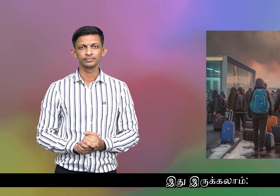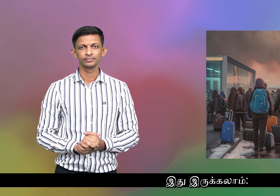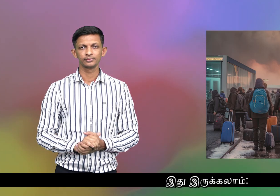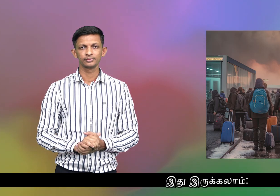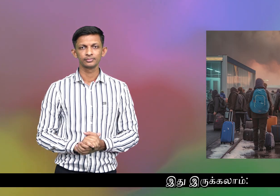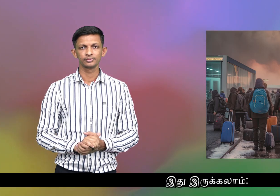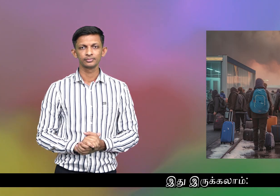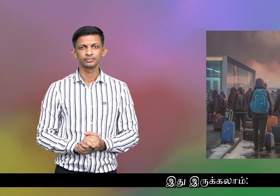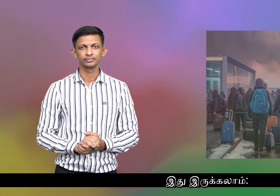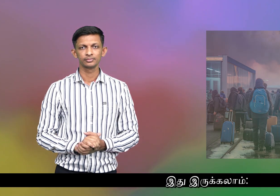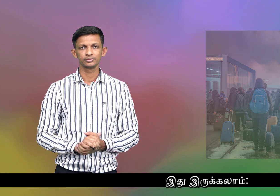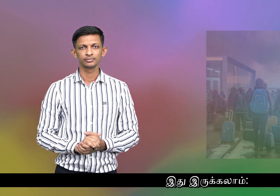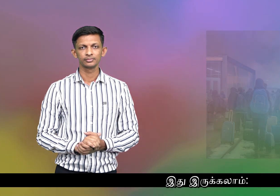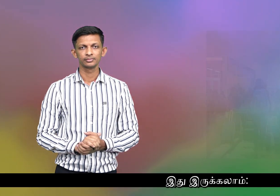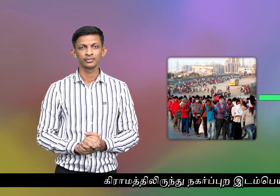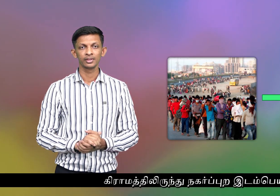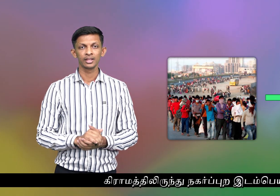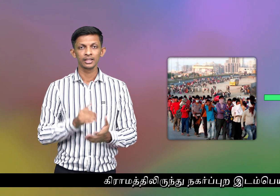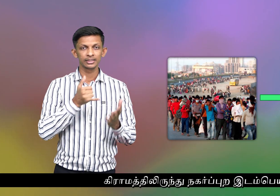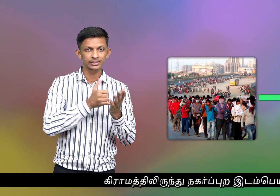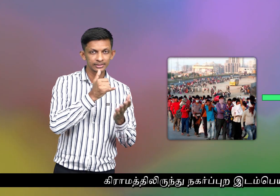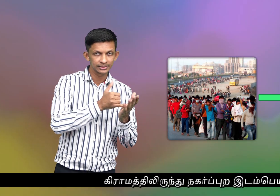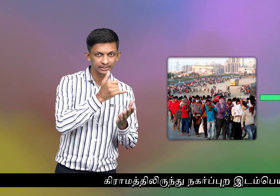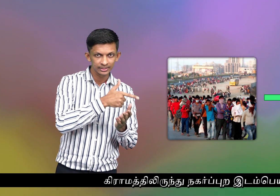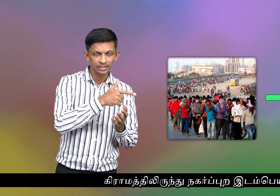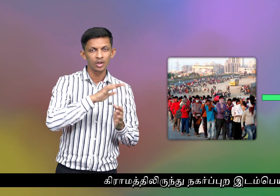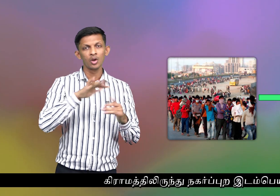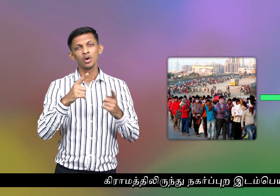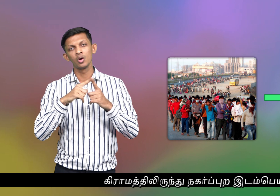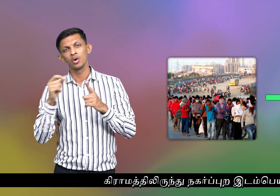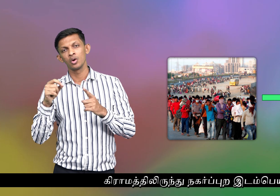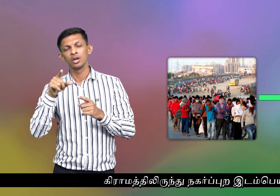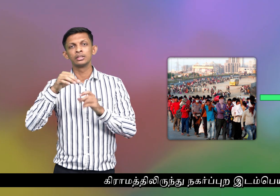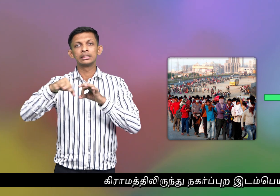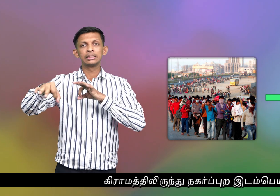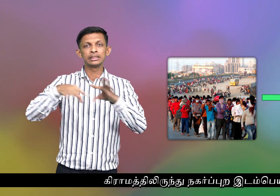இது இருக்கலாம். கிராமத்திலிருந்து நகர்ப்புற இடம்பெயர்வு.